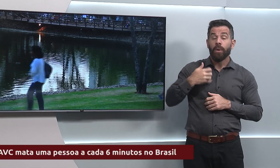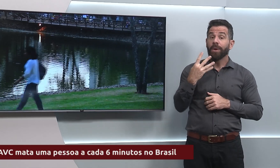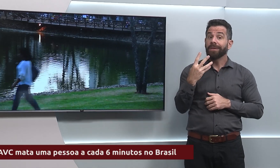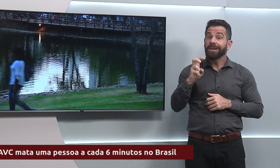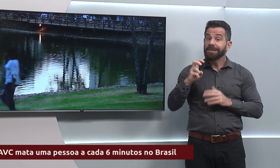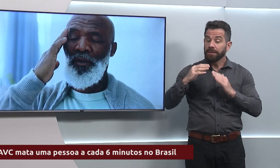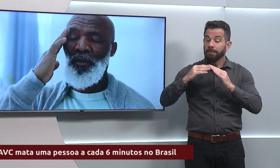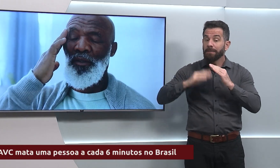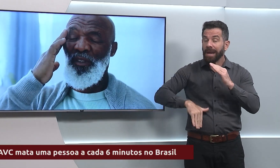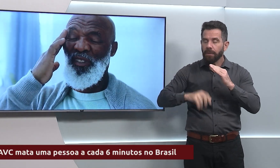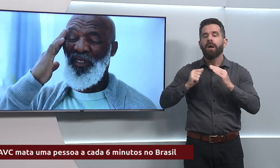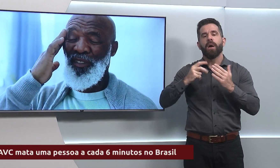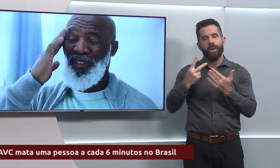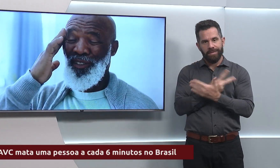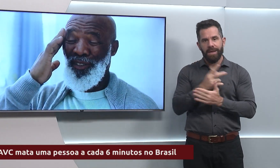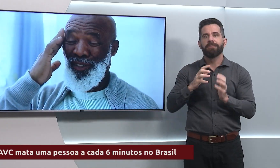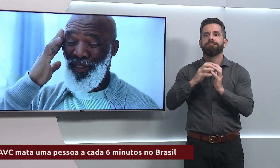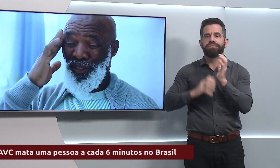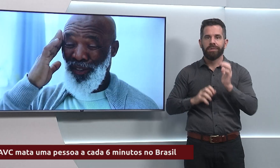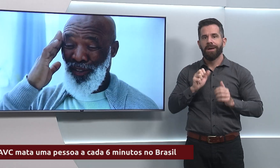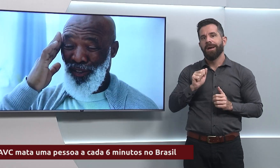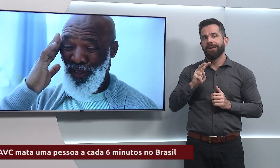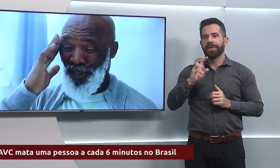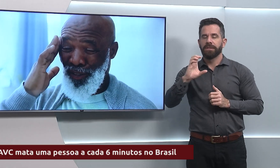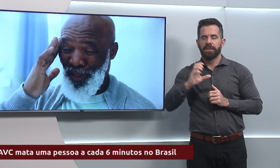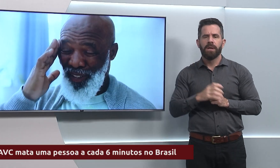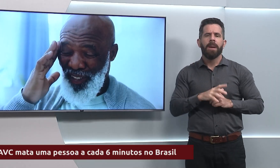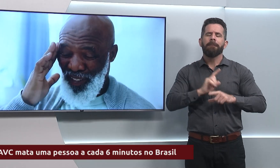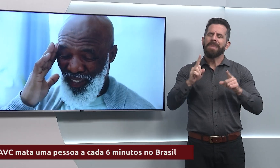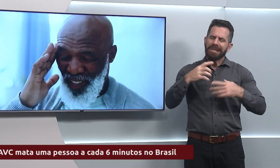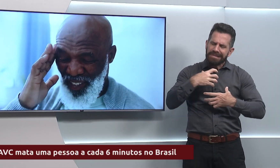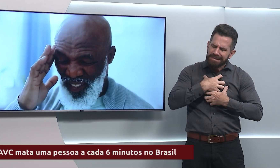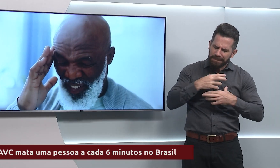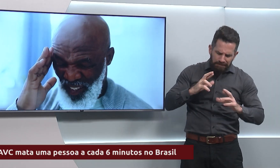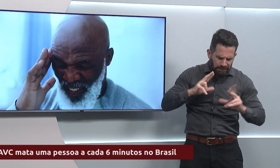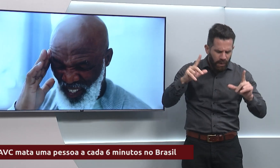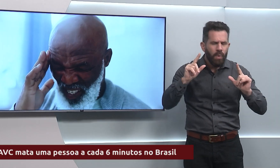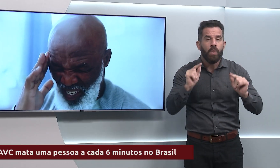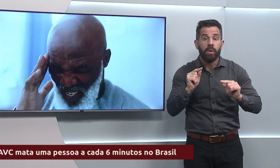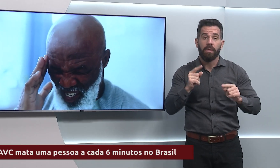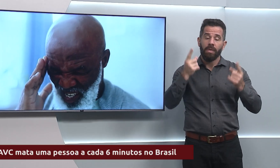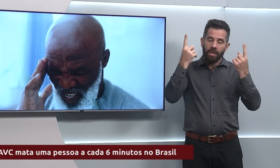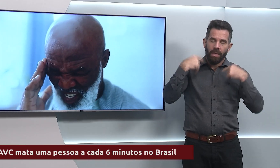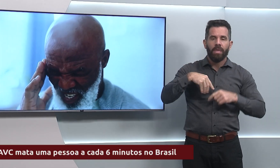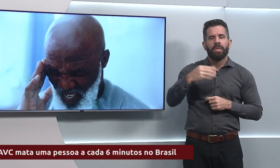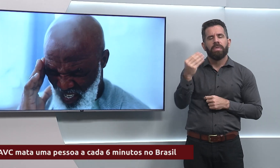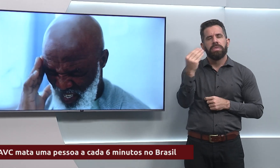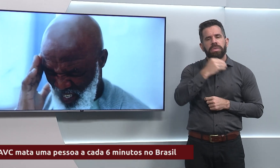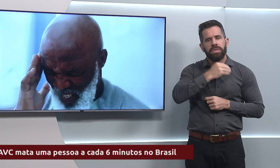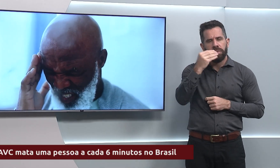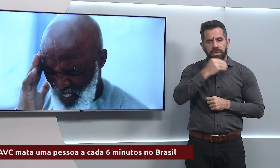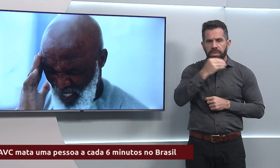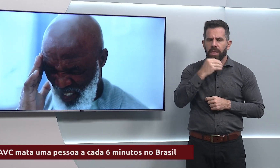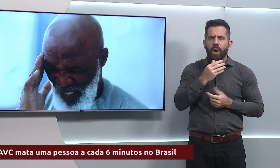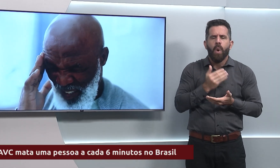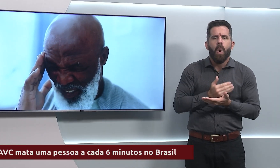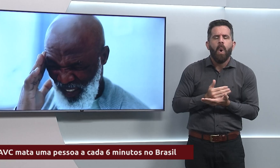anos. Em casos de AVC, os sintomas mais comuns incluem fraqueza ou formigamento repentino em um lado do